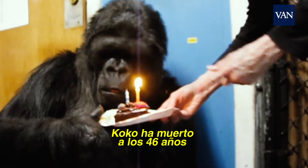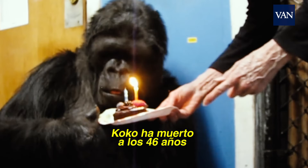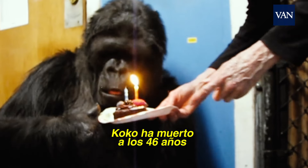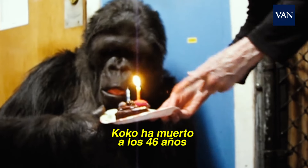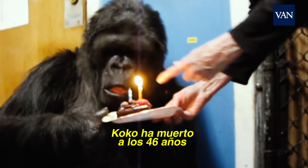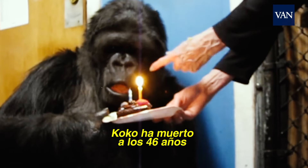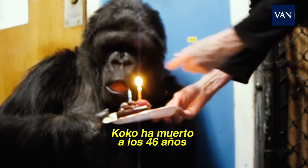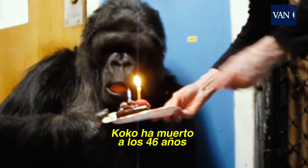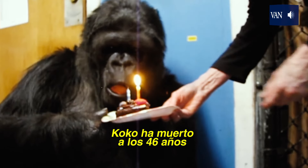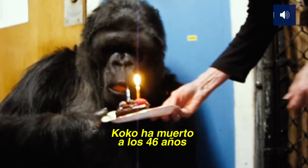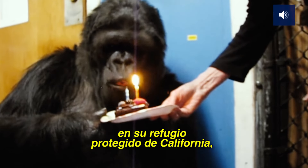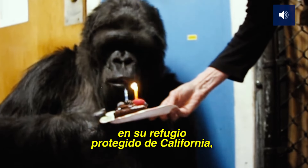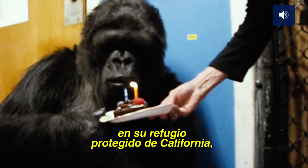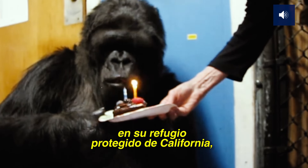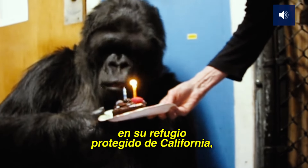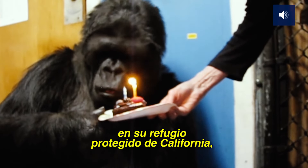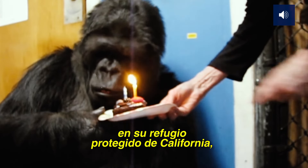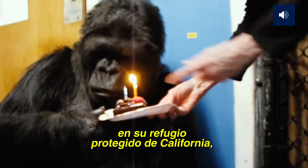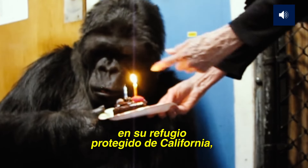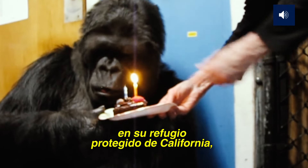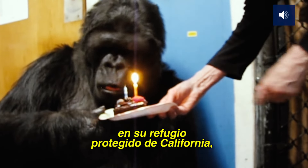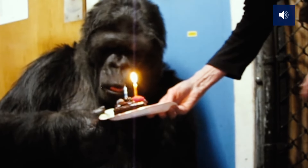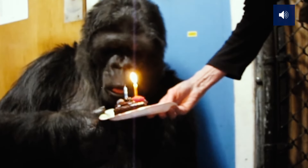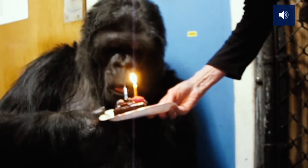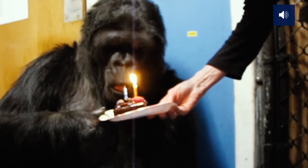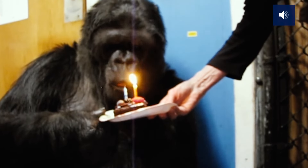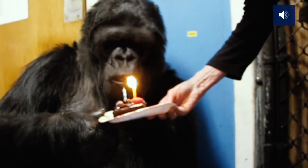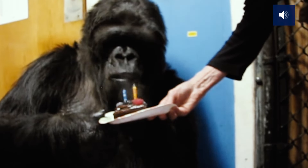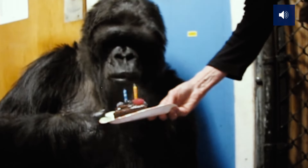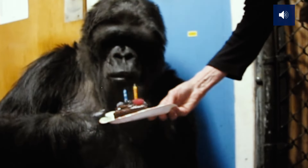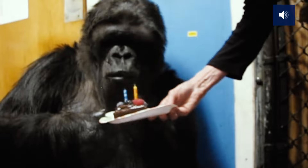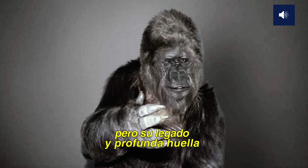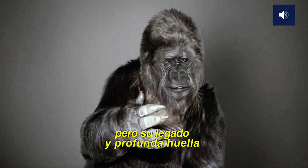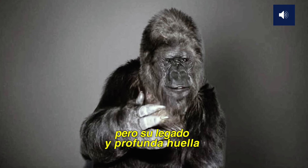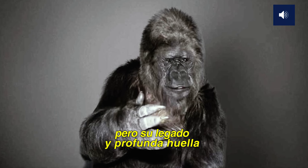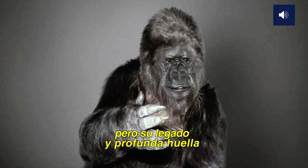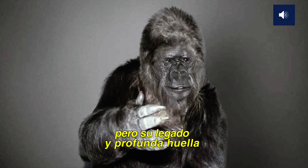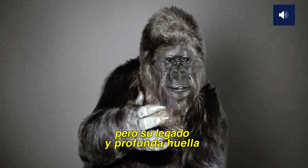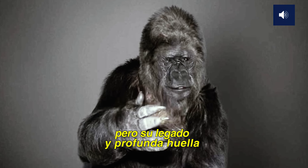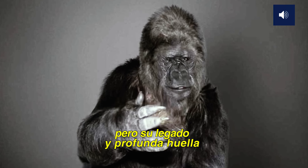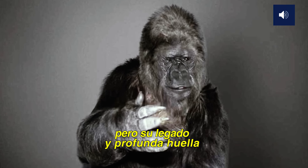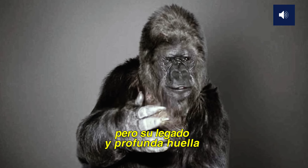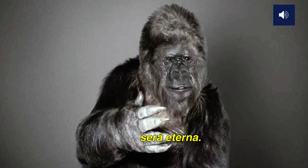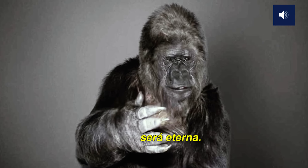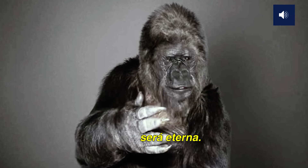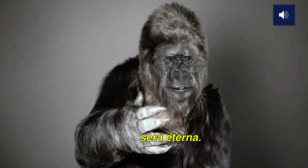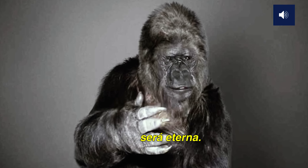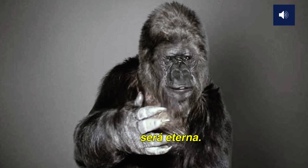Coco ha muerto a los 46 años en su refugio protegido de California, pero su legado y profunda huella será eterna.